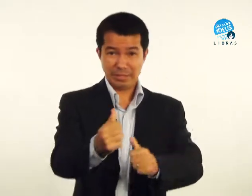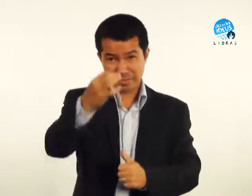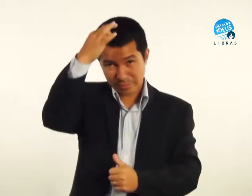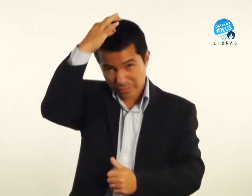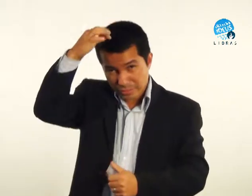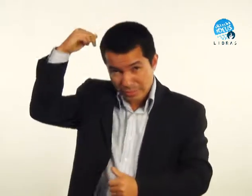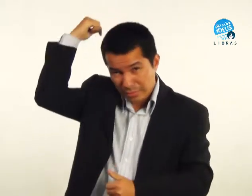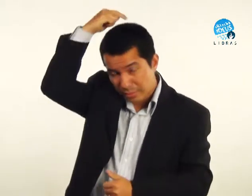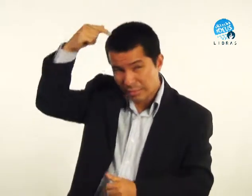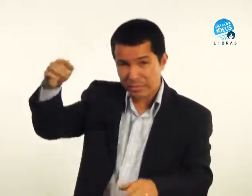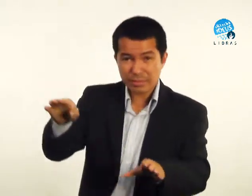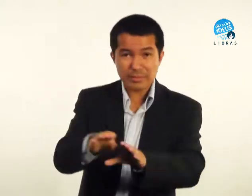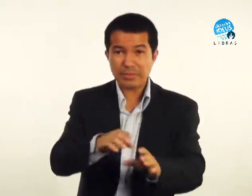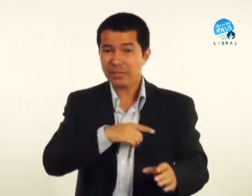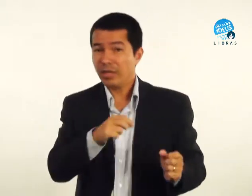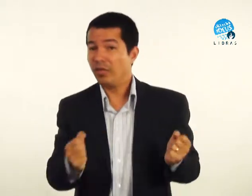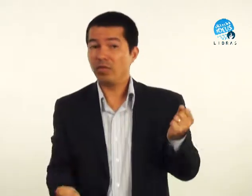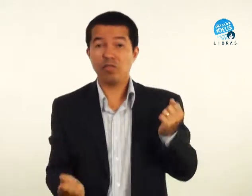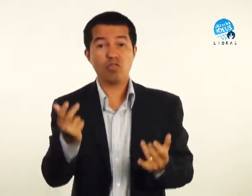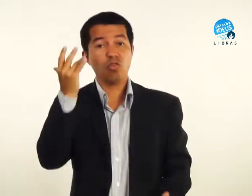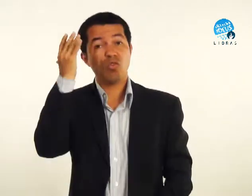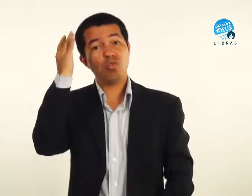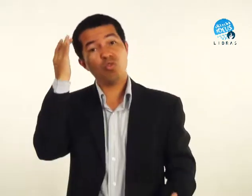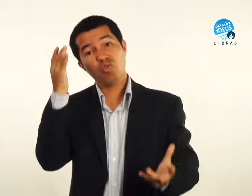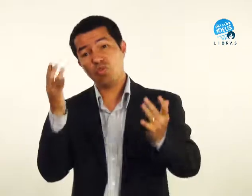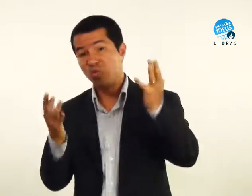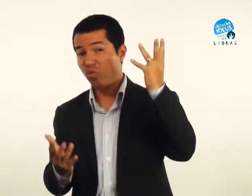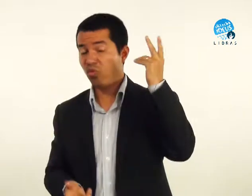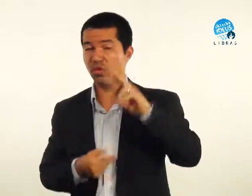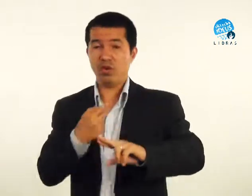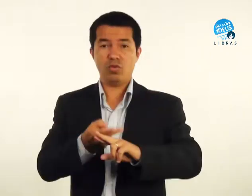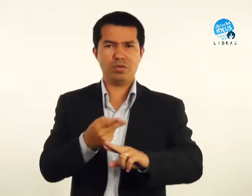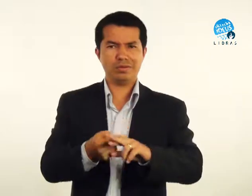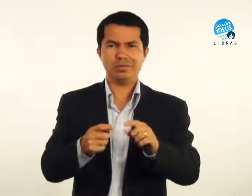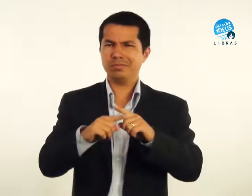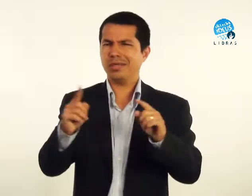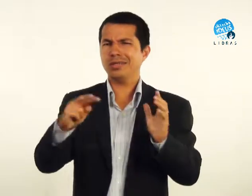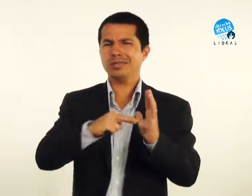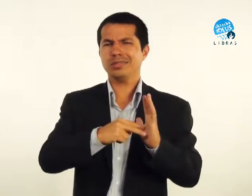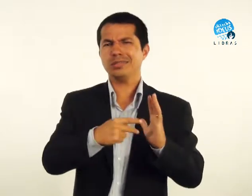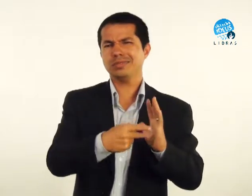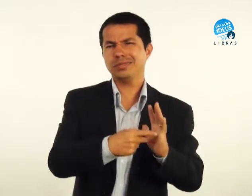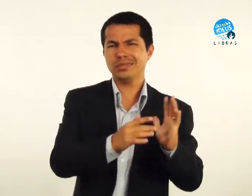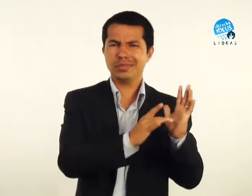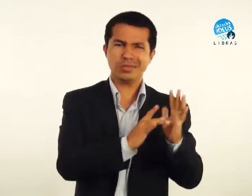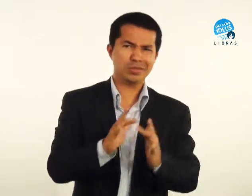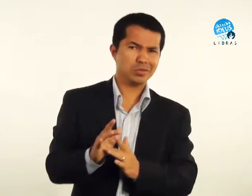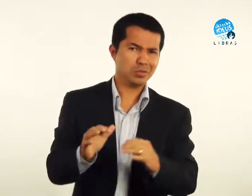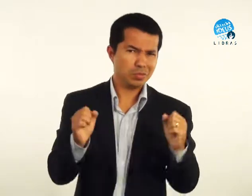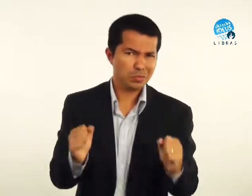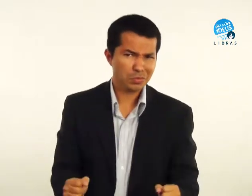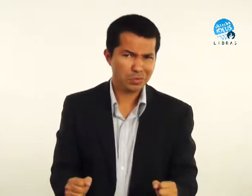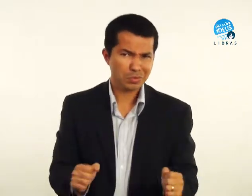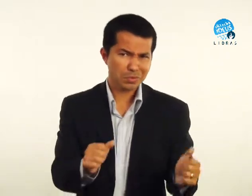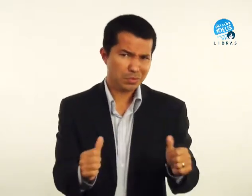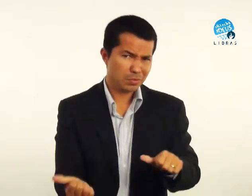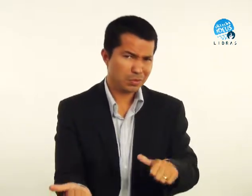fogo. Mas o que significa Jesus poder batizar com o